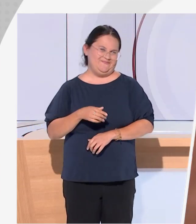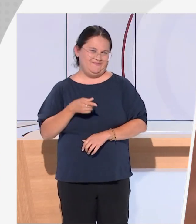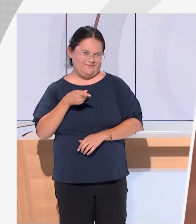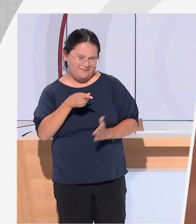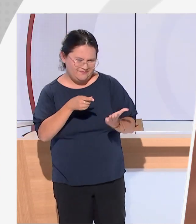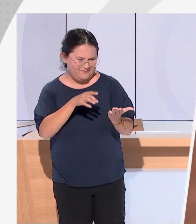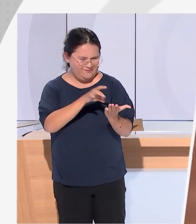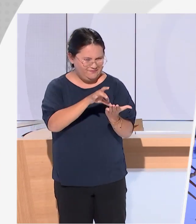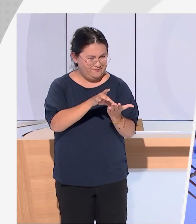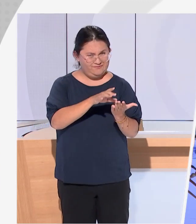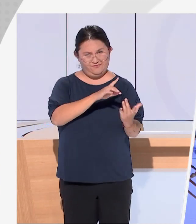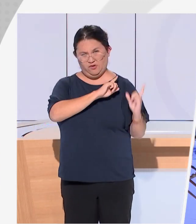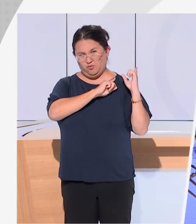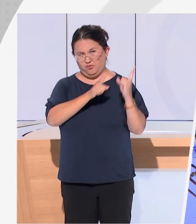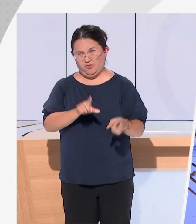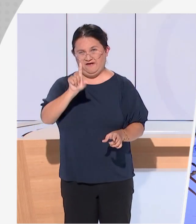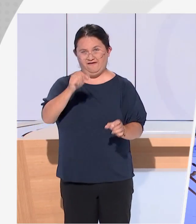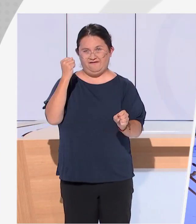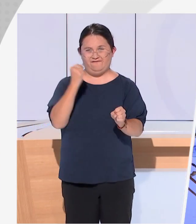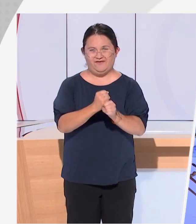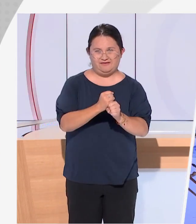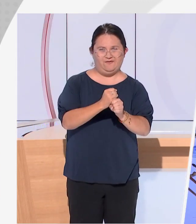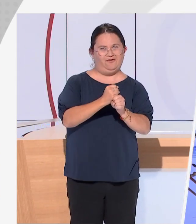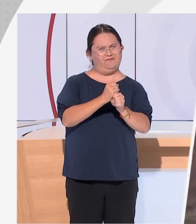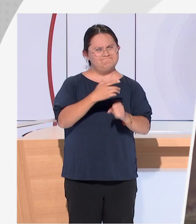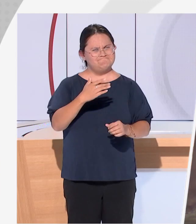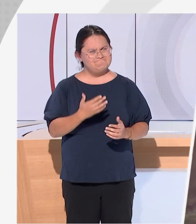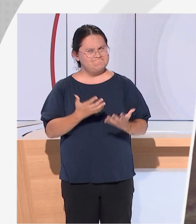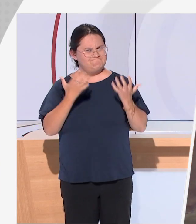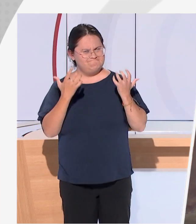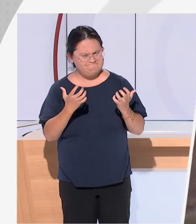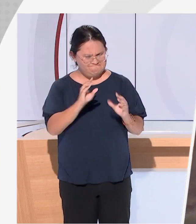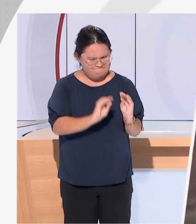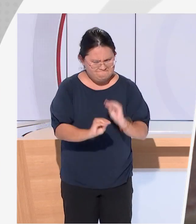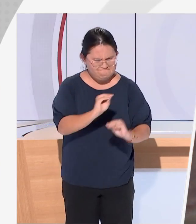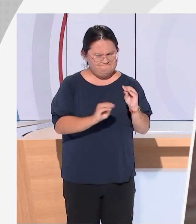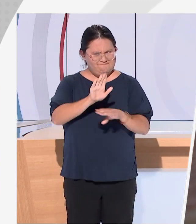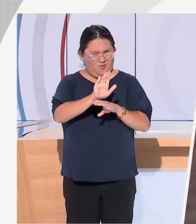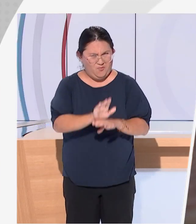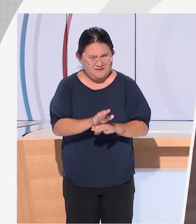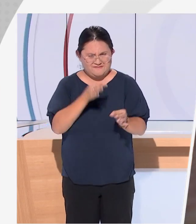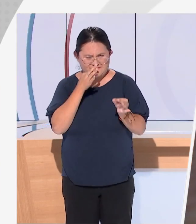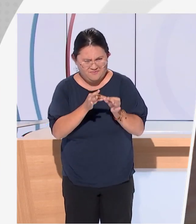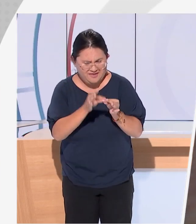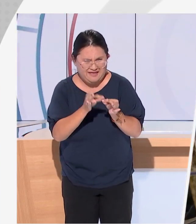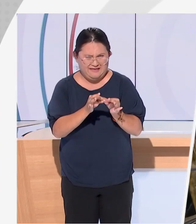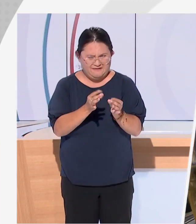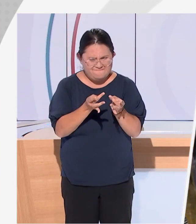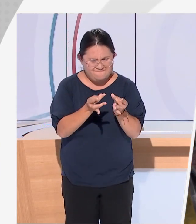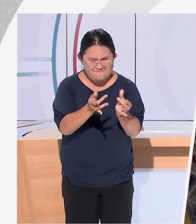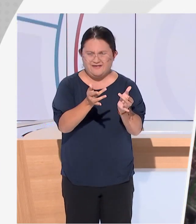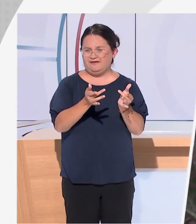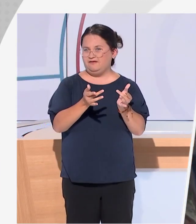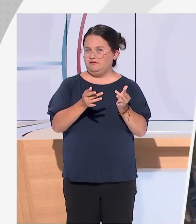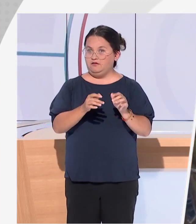vitraux corréziens depuis près de 20 ans, le vitrailliste s'attache à préserver jusqu'aux plus petits morceaux de ce patrimoine. On